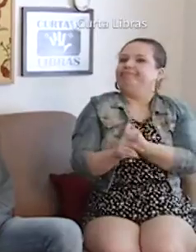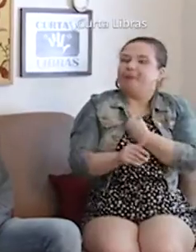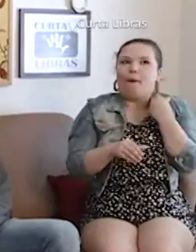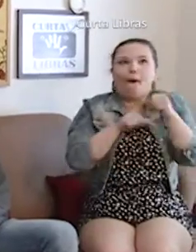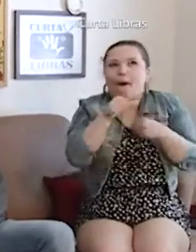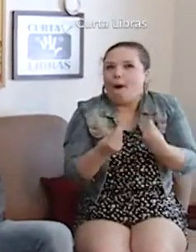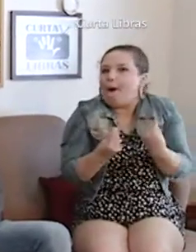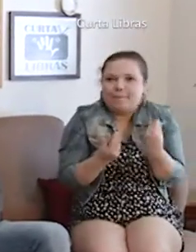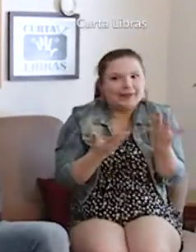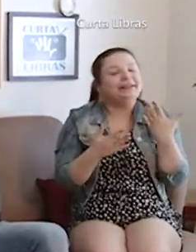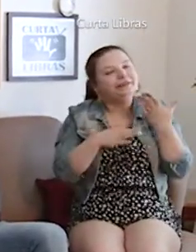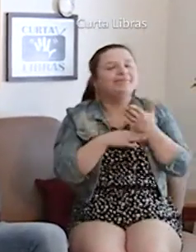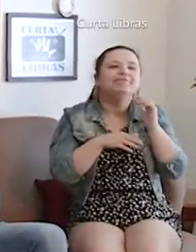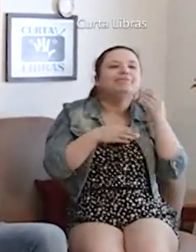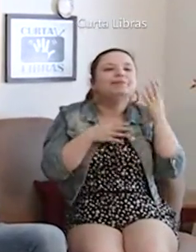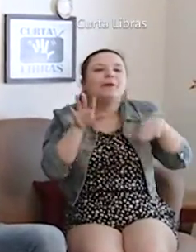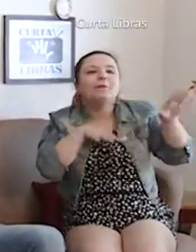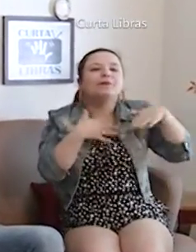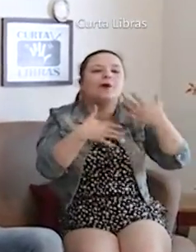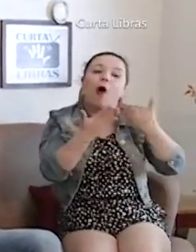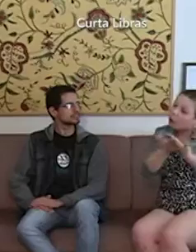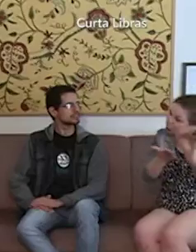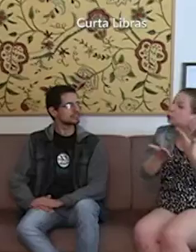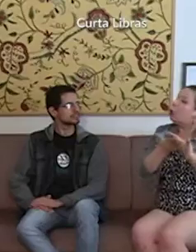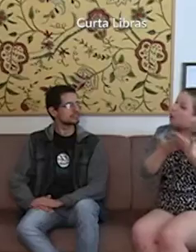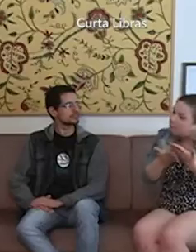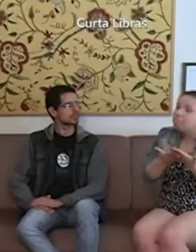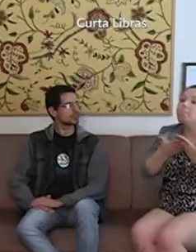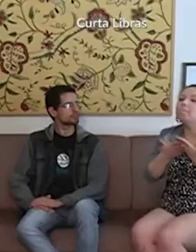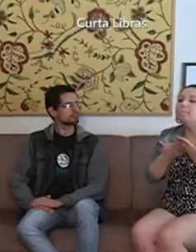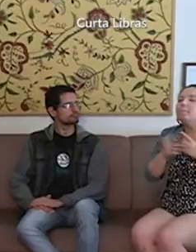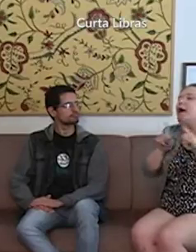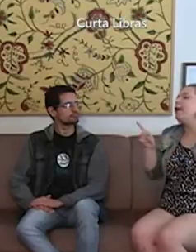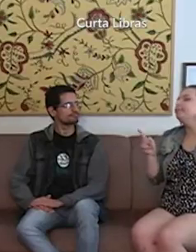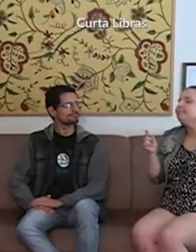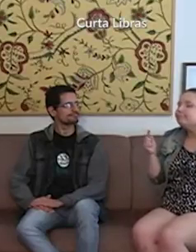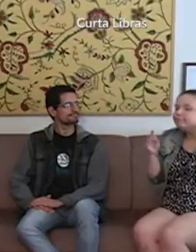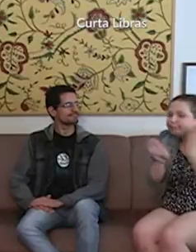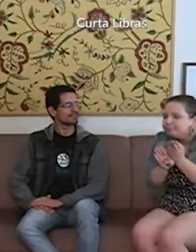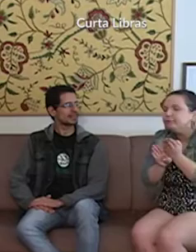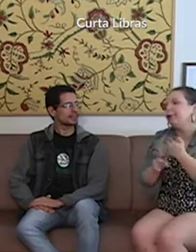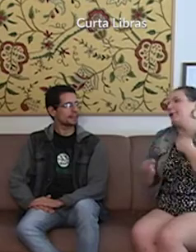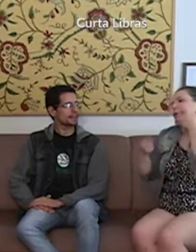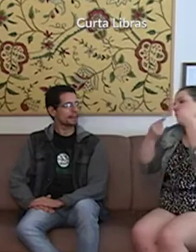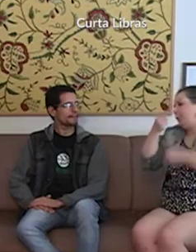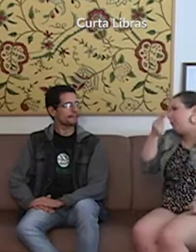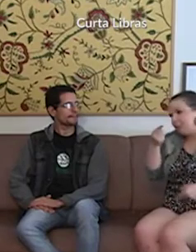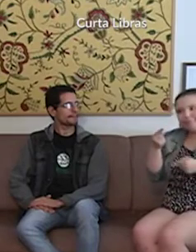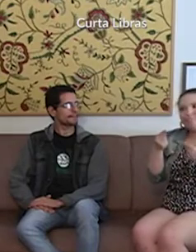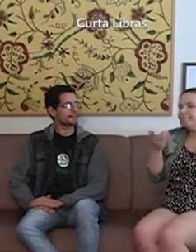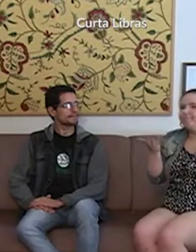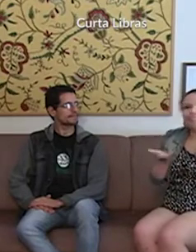bastante. Aí eu comecei a estudar, mas eu senti que eu não gostava daquele curso. Não era o que eu